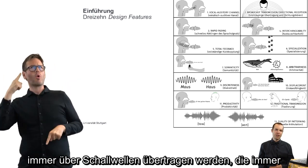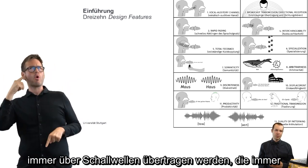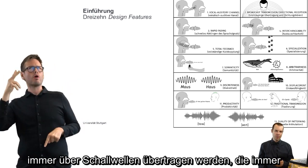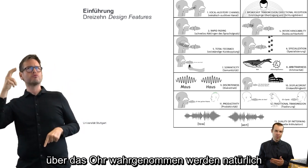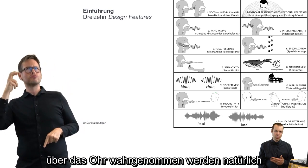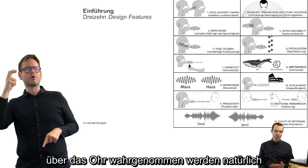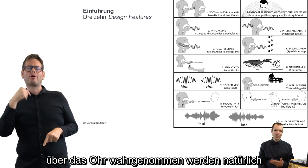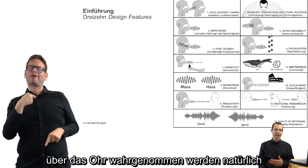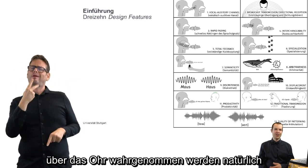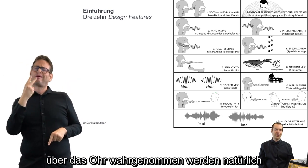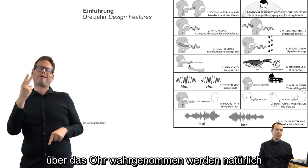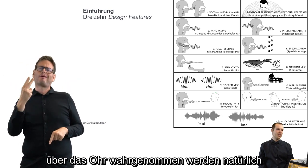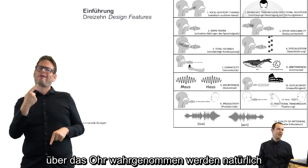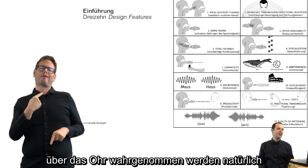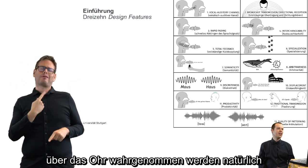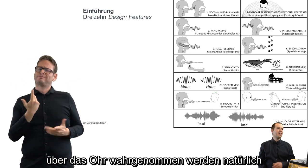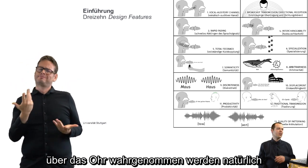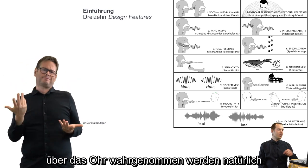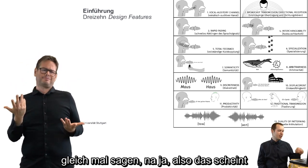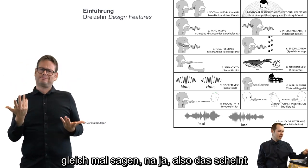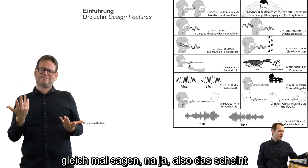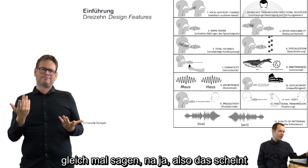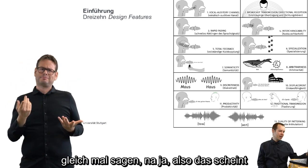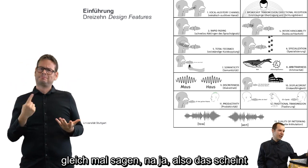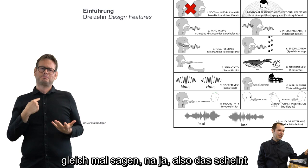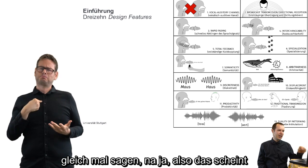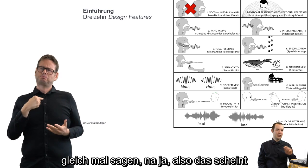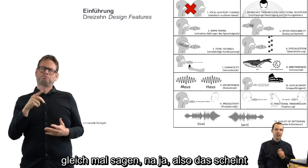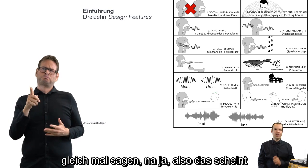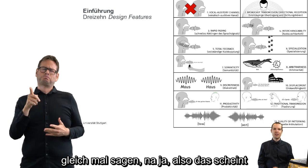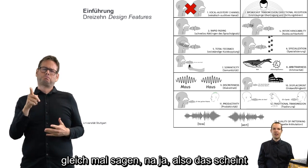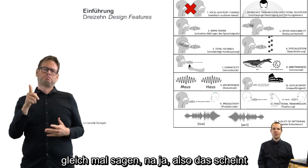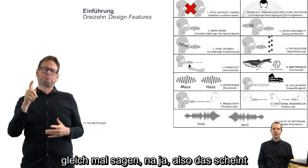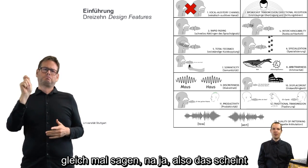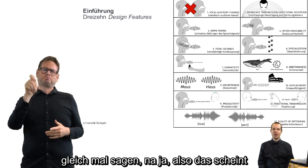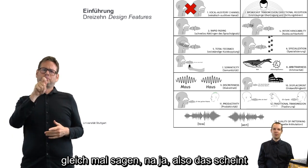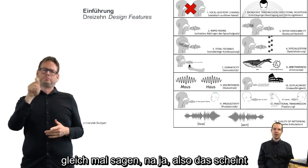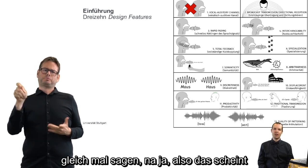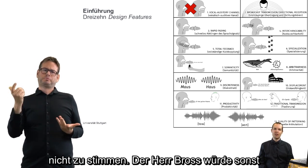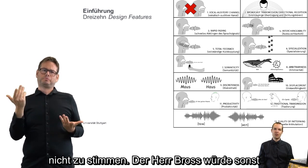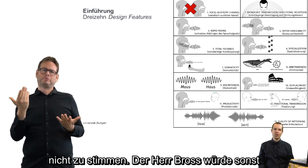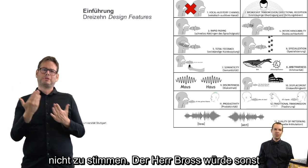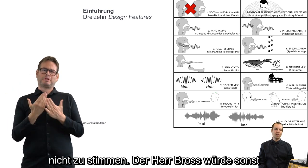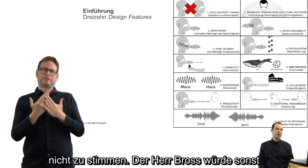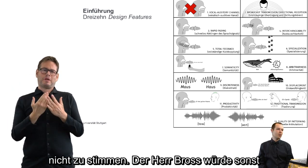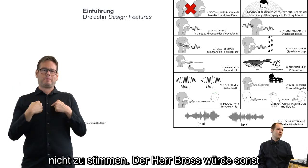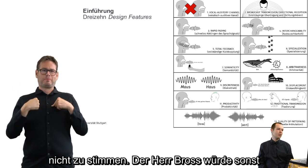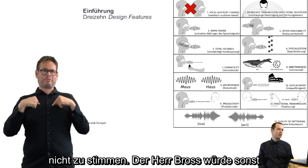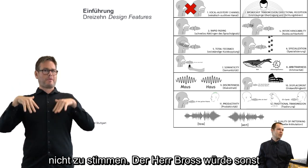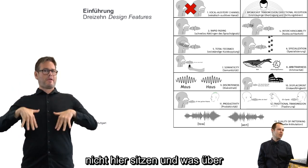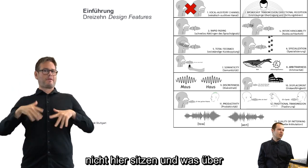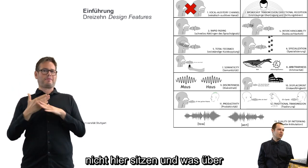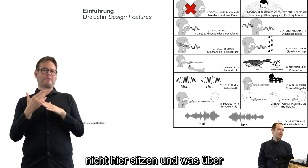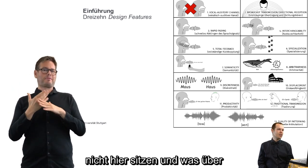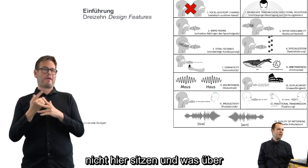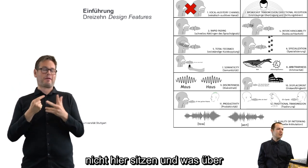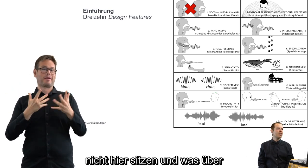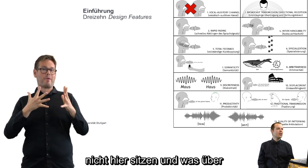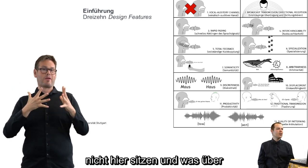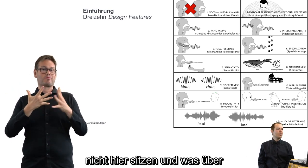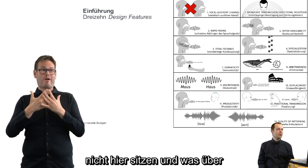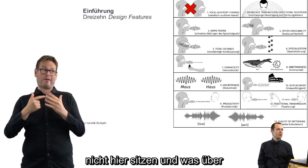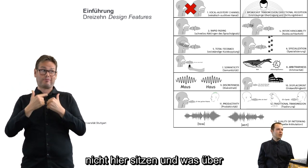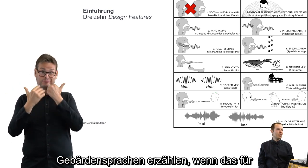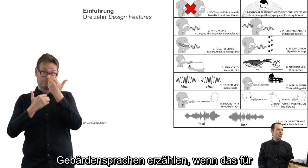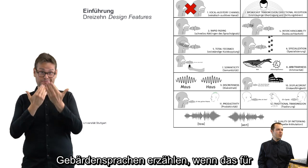übertragen werden, die immer über das Vorwahl wahrgenommen werden, natürlich gleich mal sagen, naja, also das scheint nicht zu stimmen, der Herr Frost würde sonst hier nicht sitzen